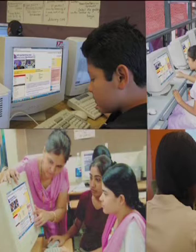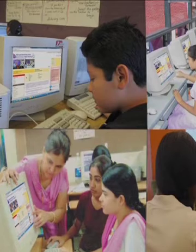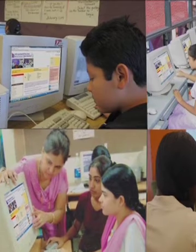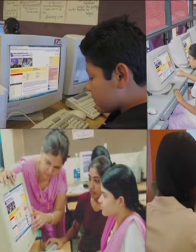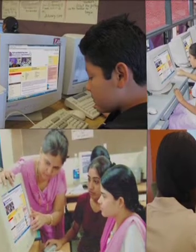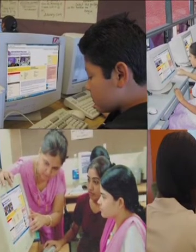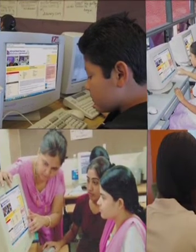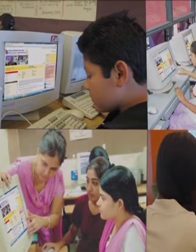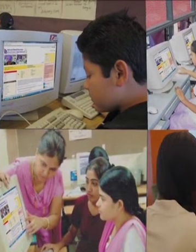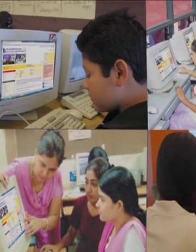भी कहीं भी।